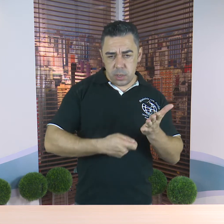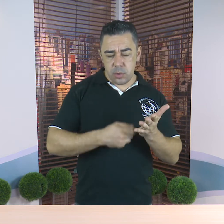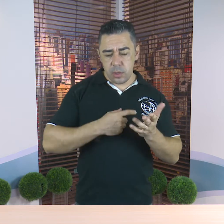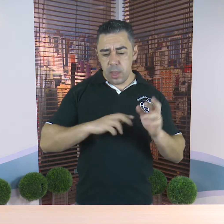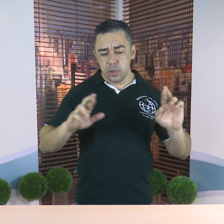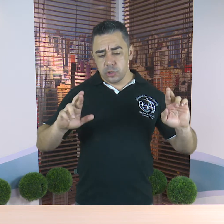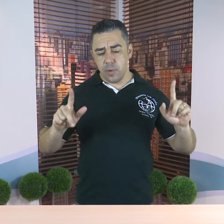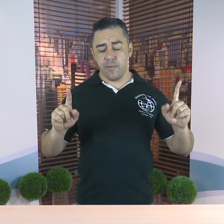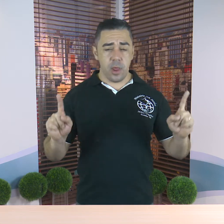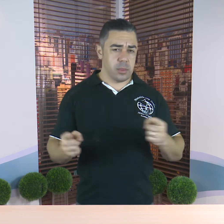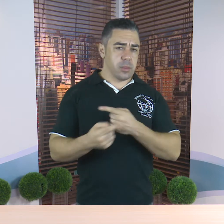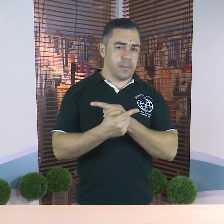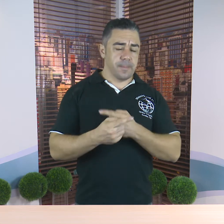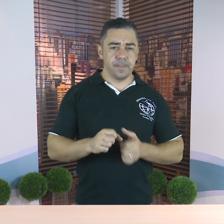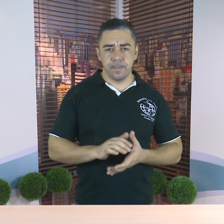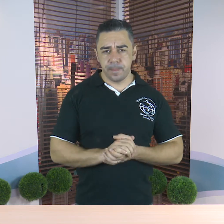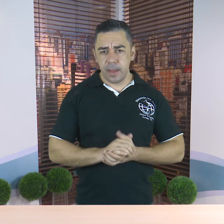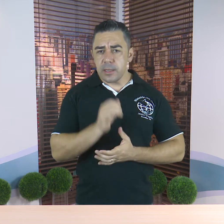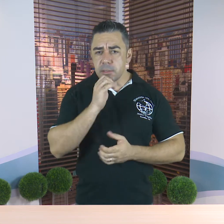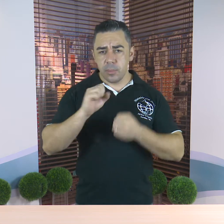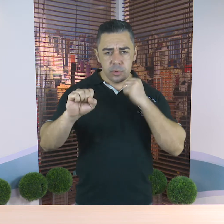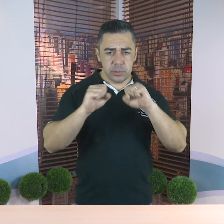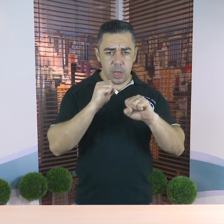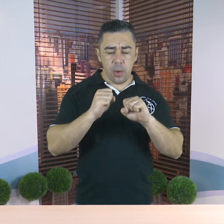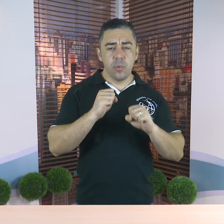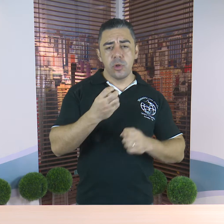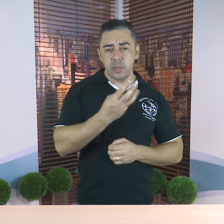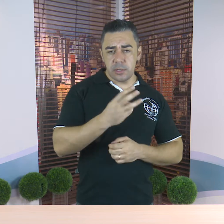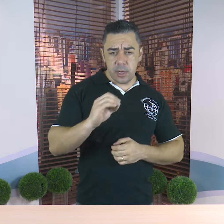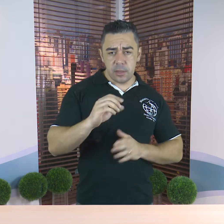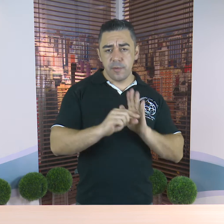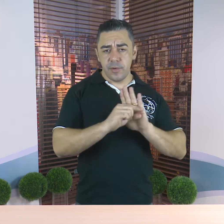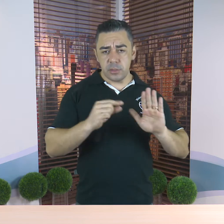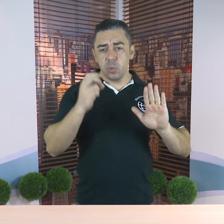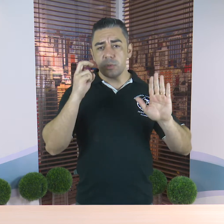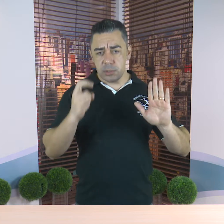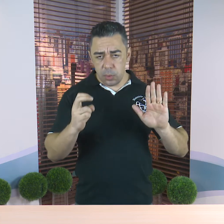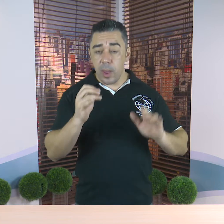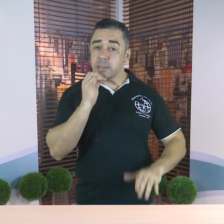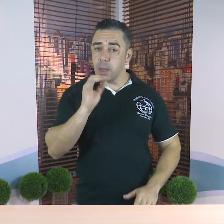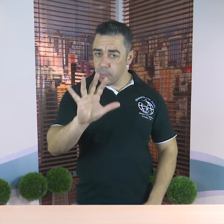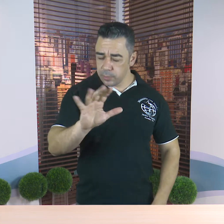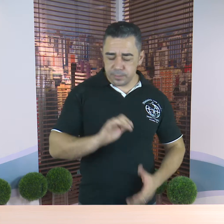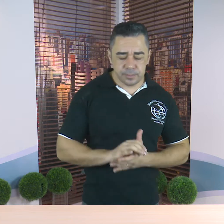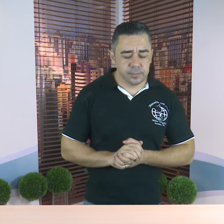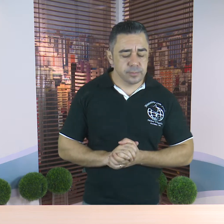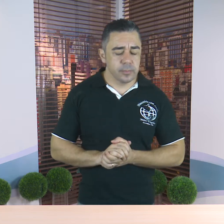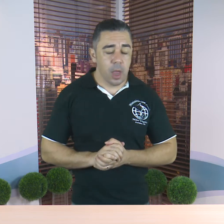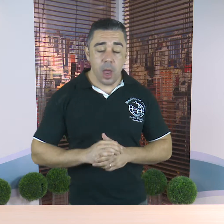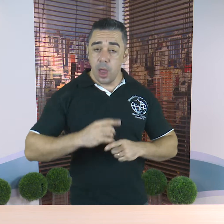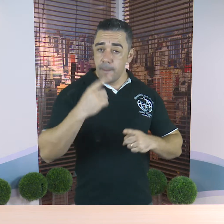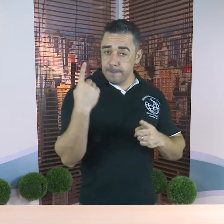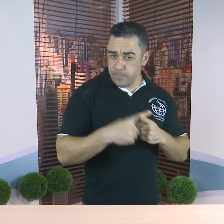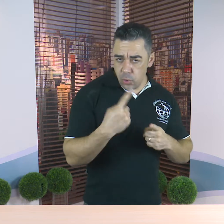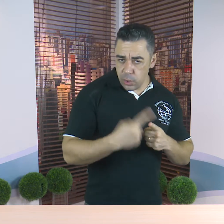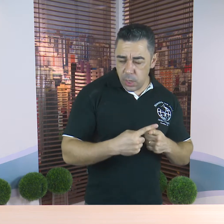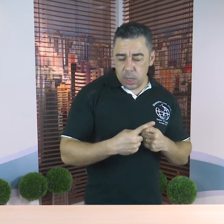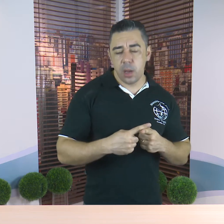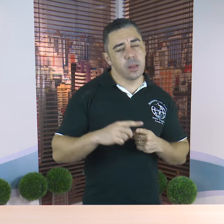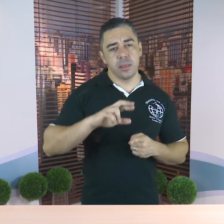ideias. O Salmo 30, versículo 5, é um bom exemplo. Diz assim: "Por que não passa de um momento a sua